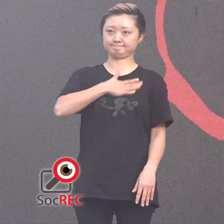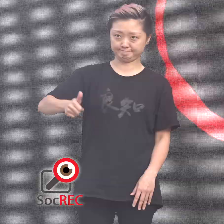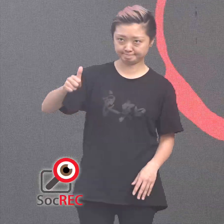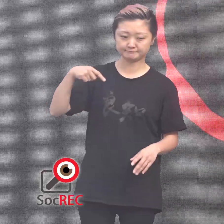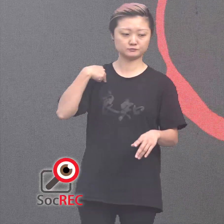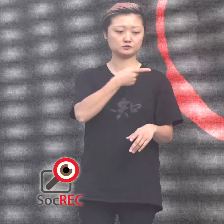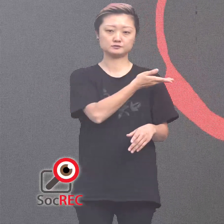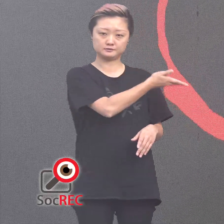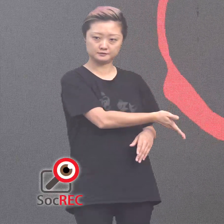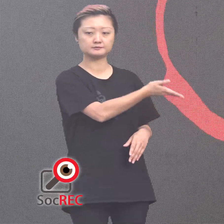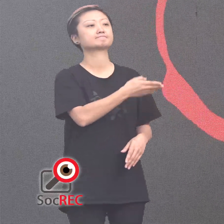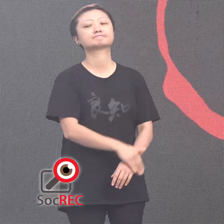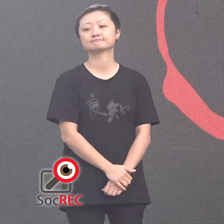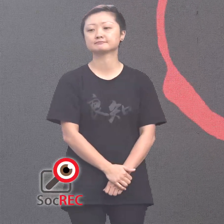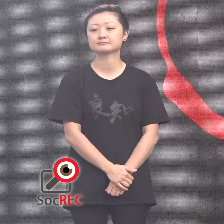眾志的周庭，